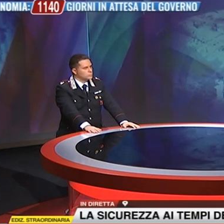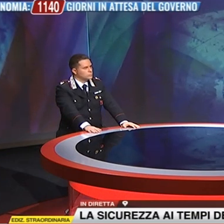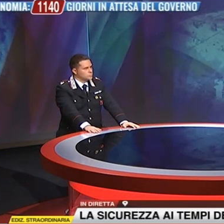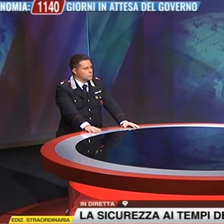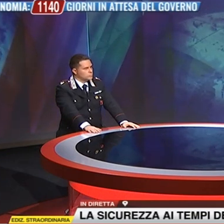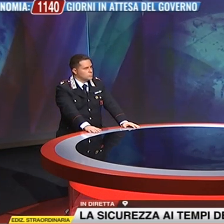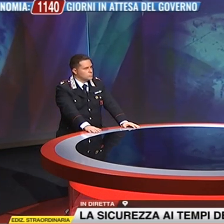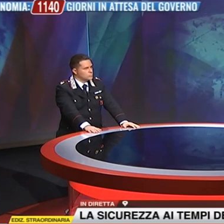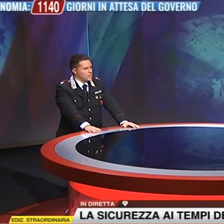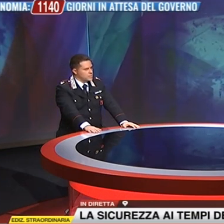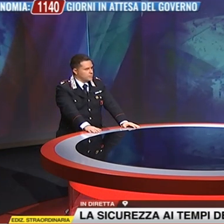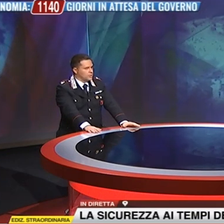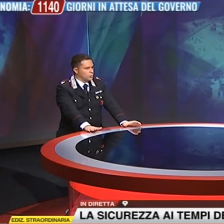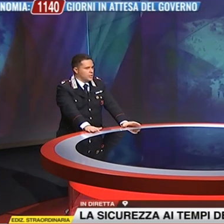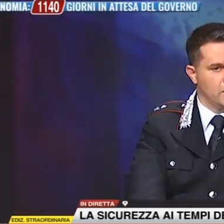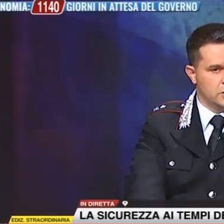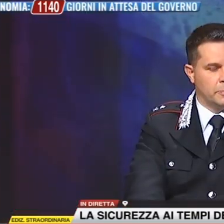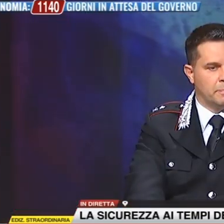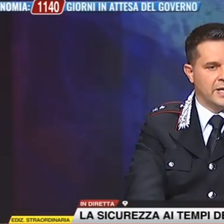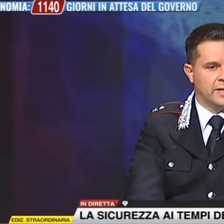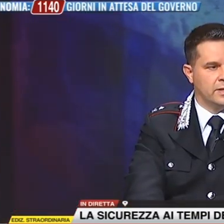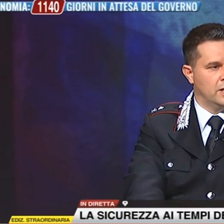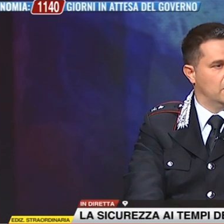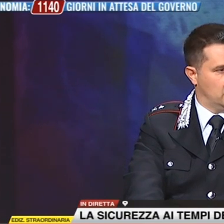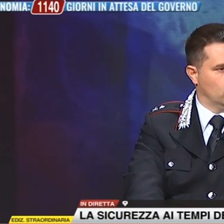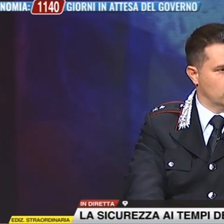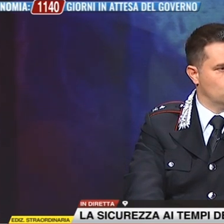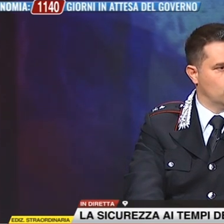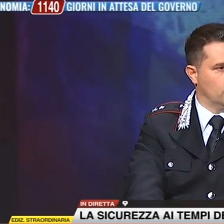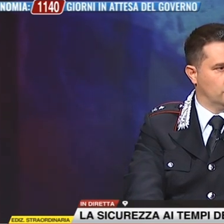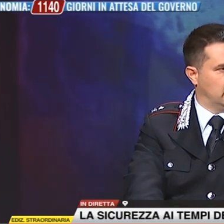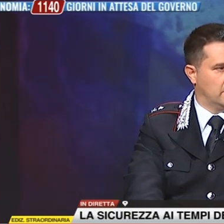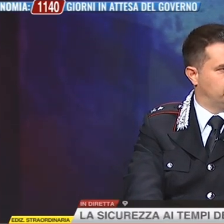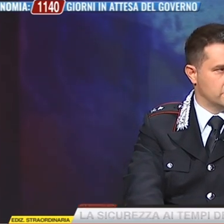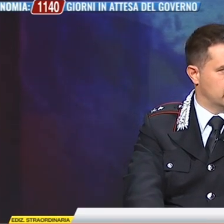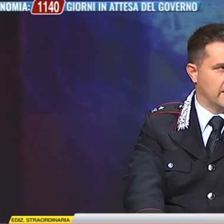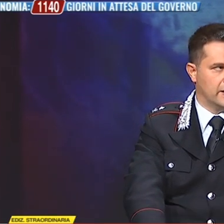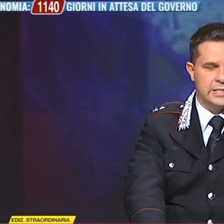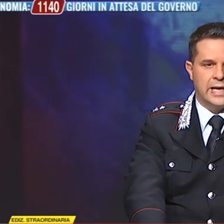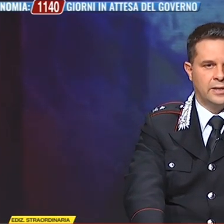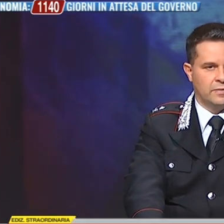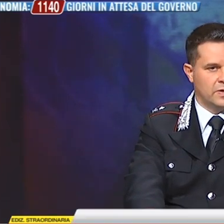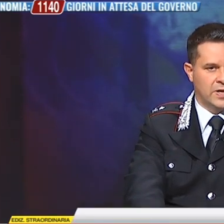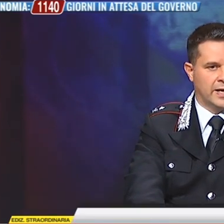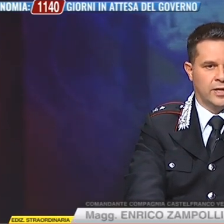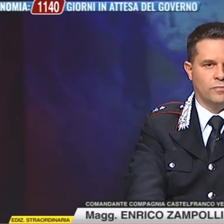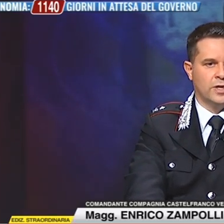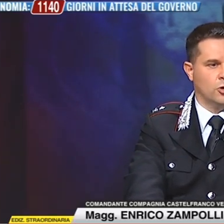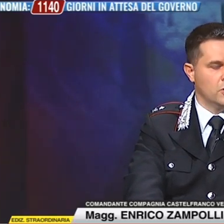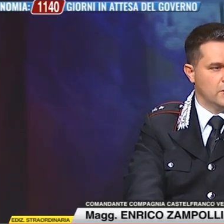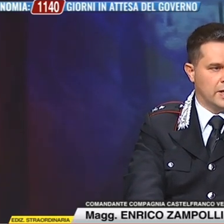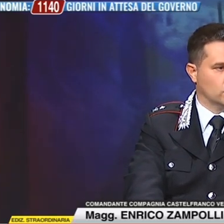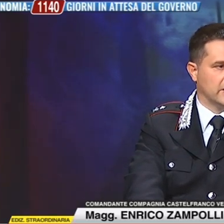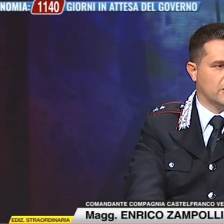alcol test, ma non solo. Esattamente, noi siamo impegnati notte e giorno nel presidiare le strade, nel verificare che non